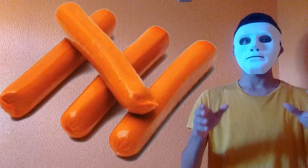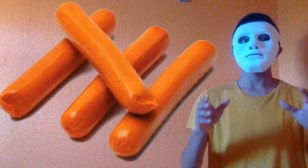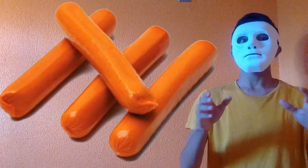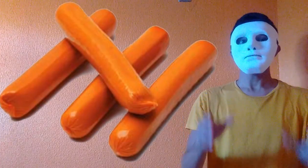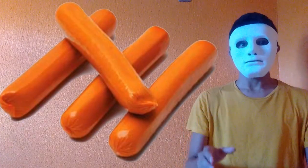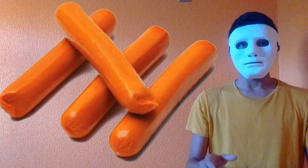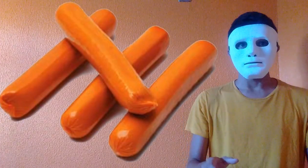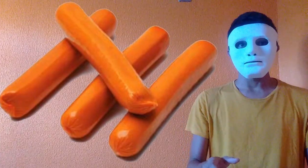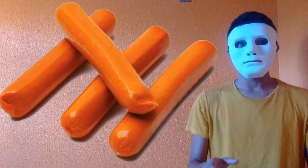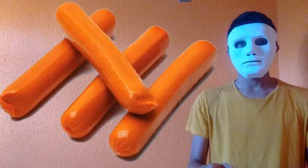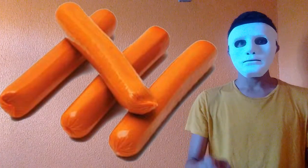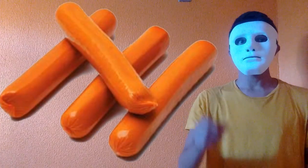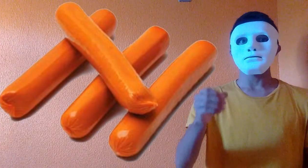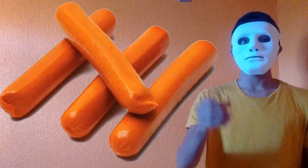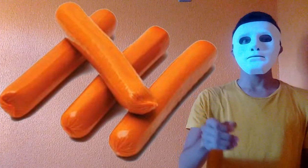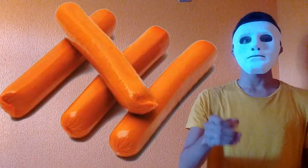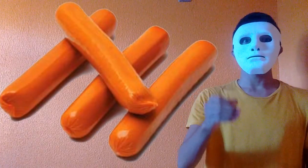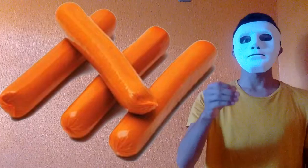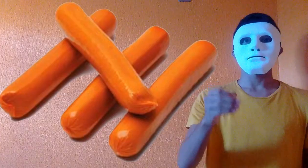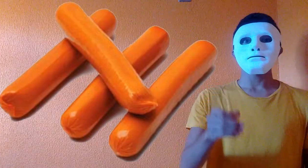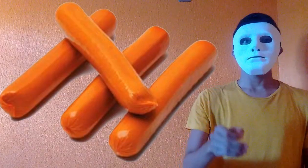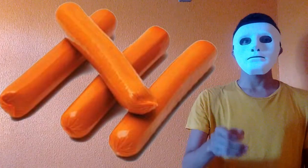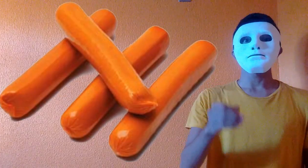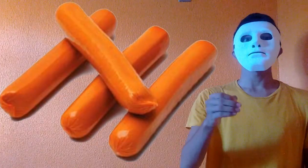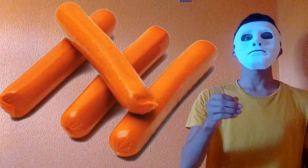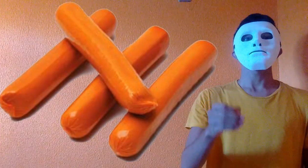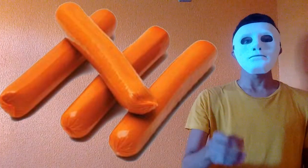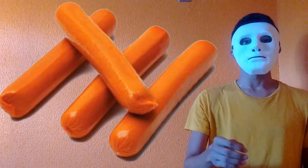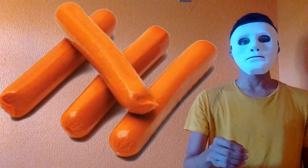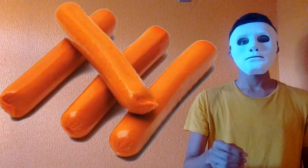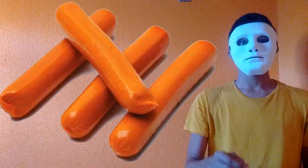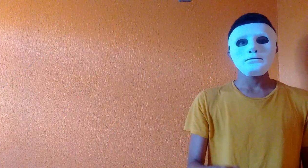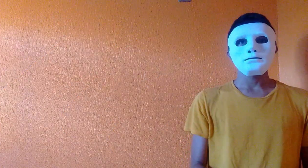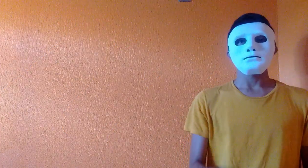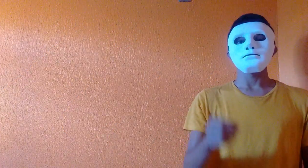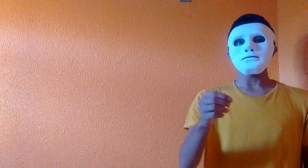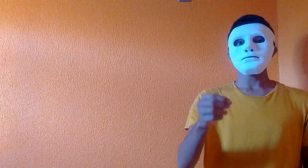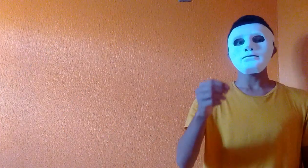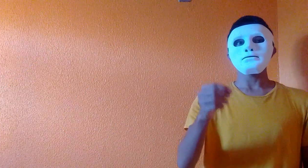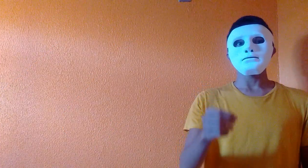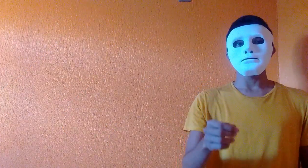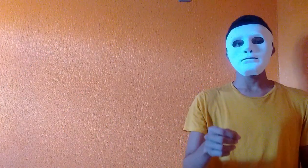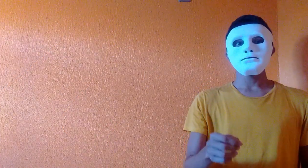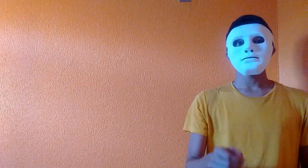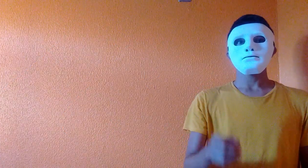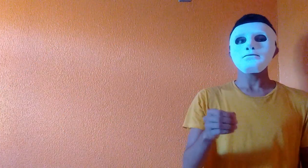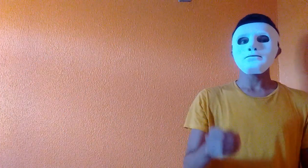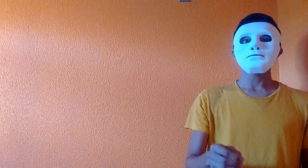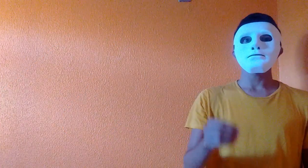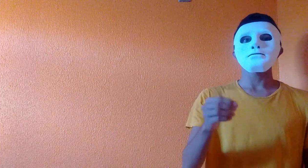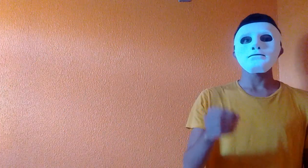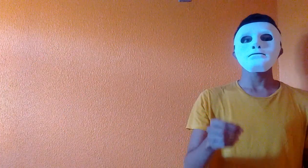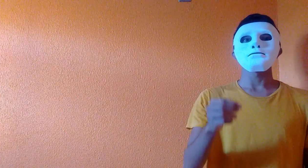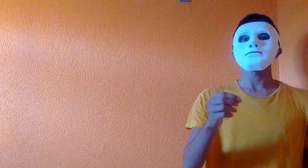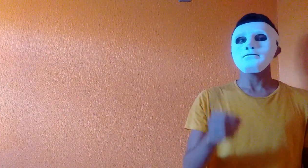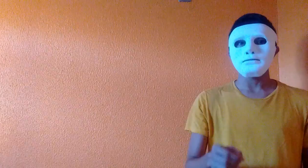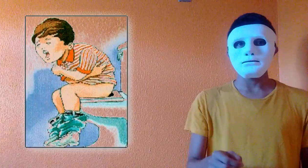na salsicha, que pode conter a bactéria listeria. Após sua ingestão, costumam aparecer diarreia